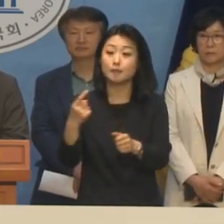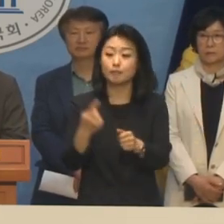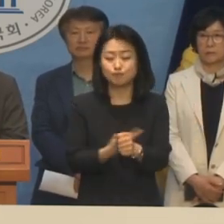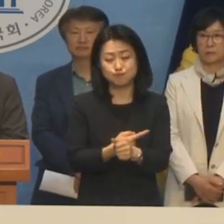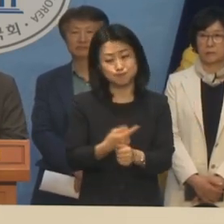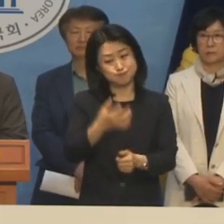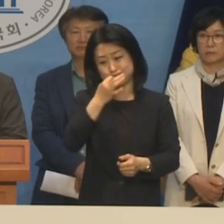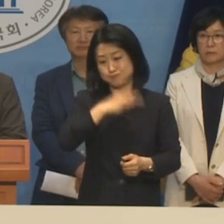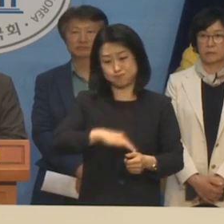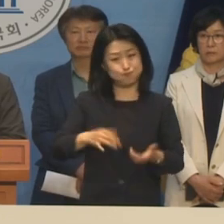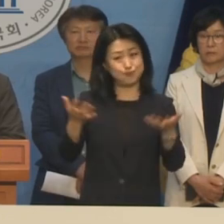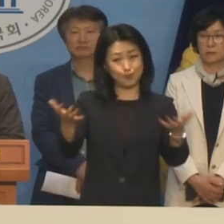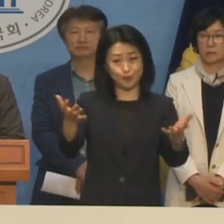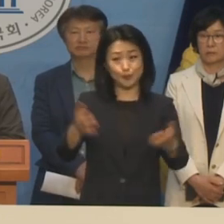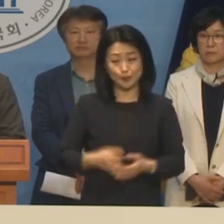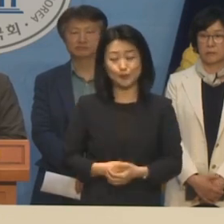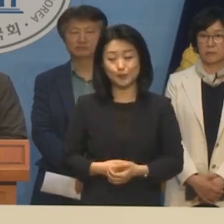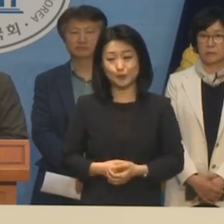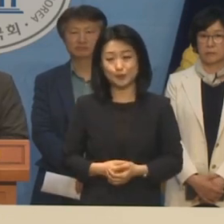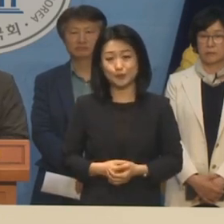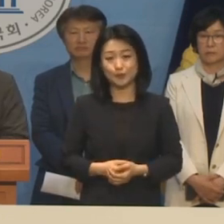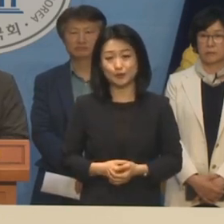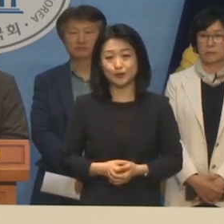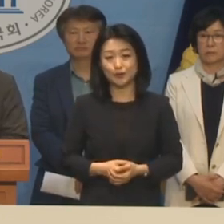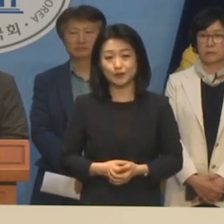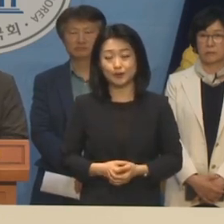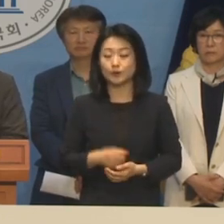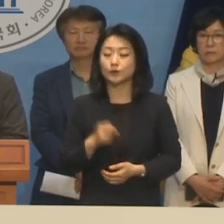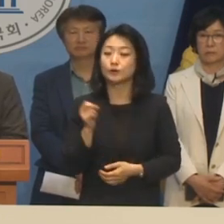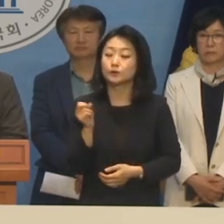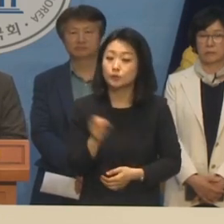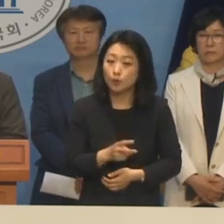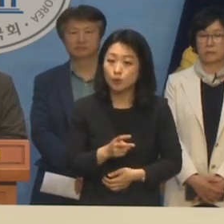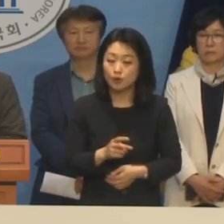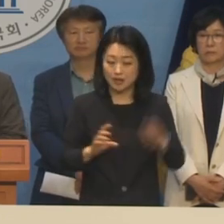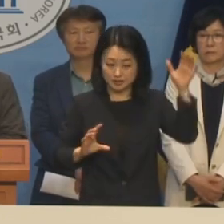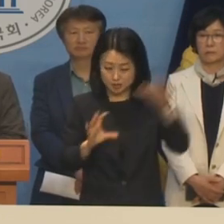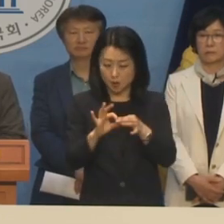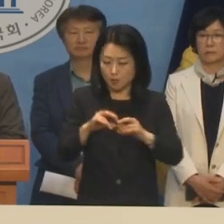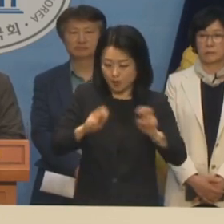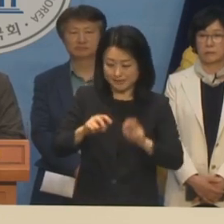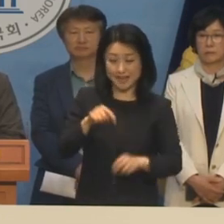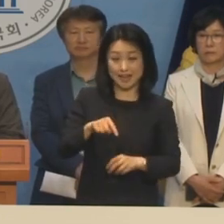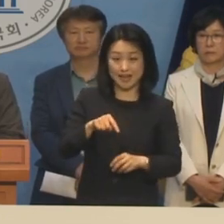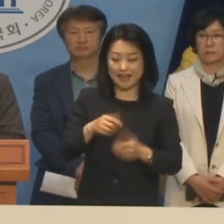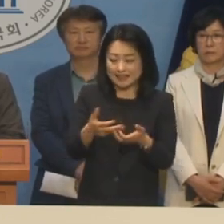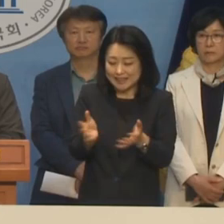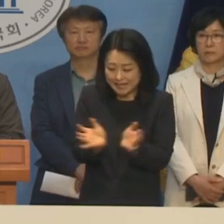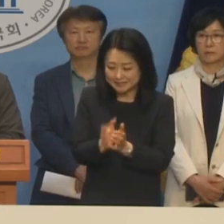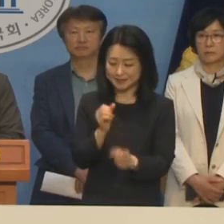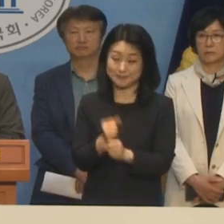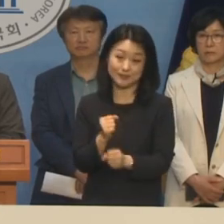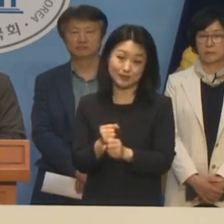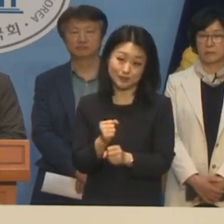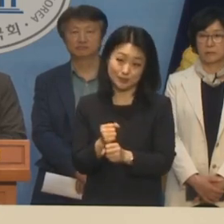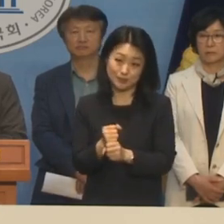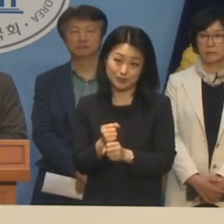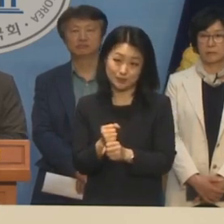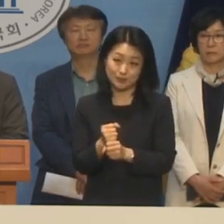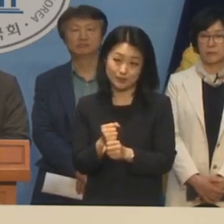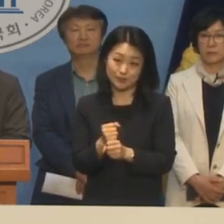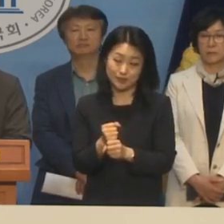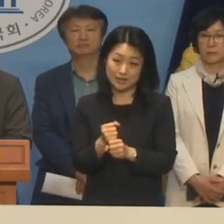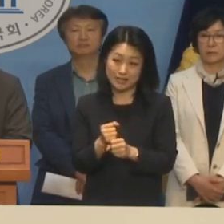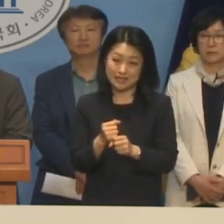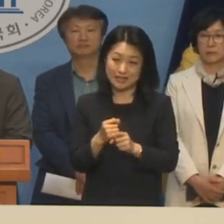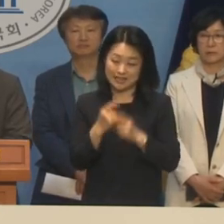아무런 소용이 없을 수 있습니다. 게다가 점주분들이 단체를 만들어서 자영업시장을